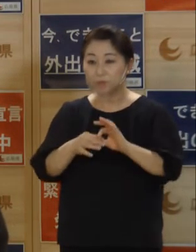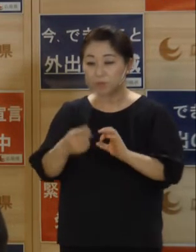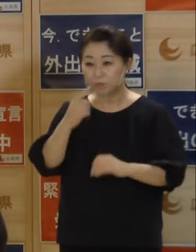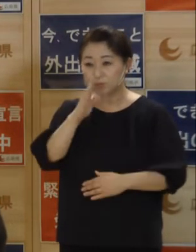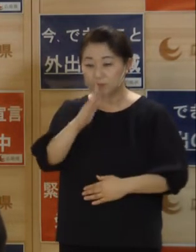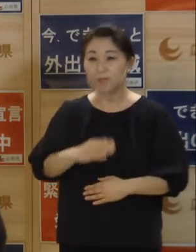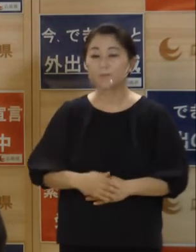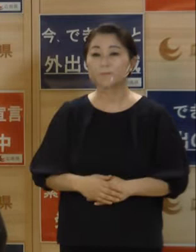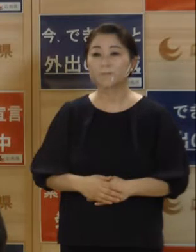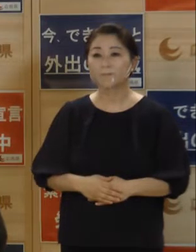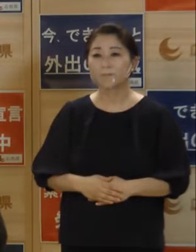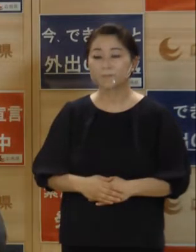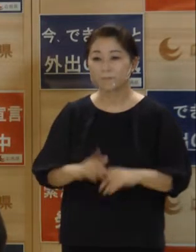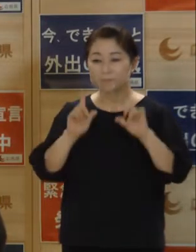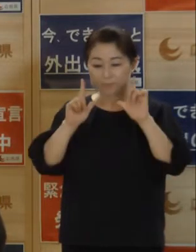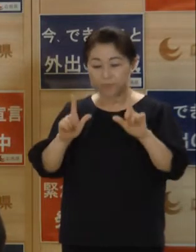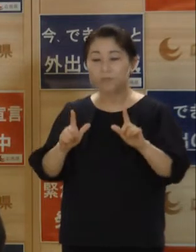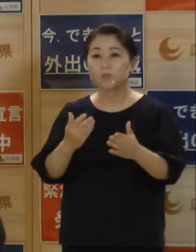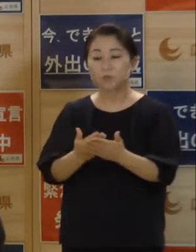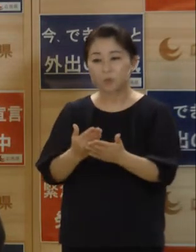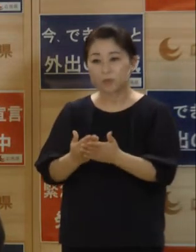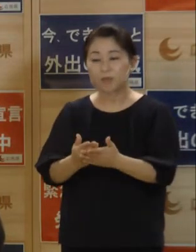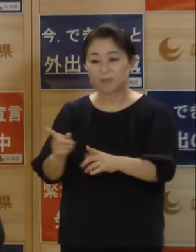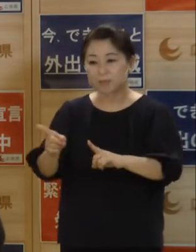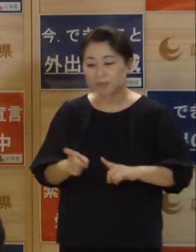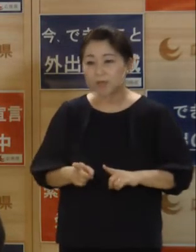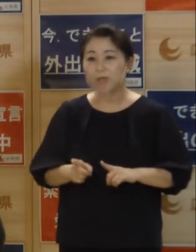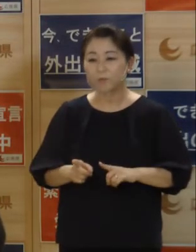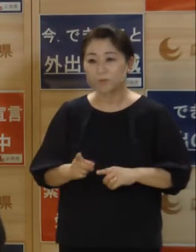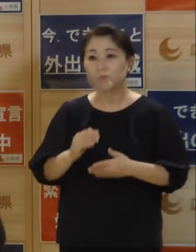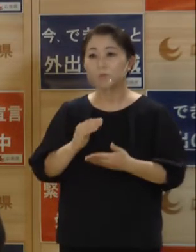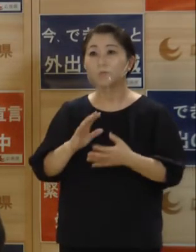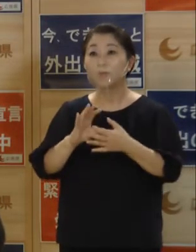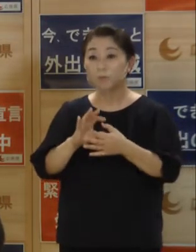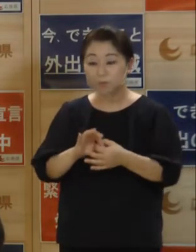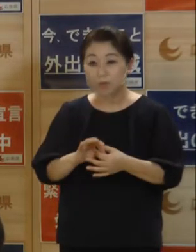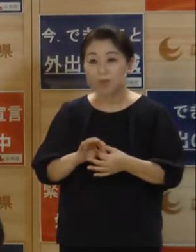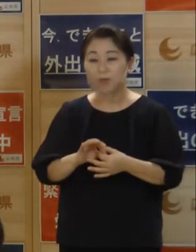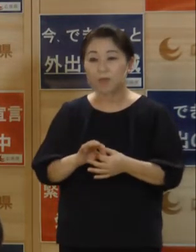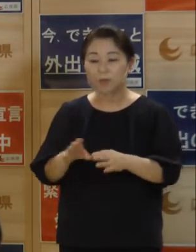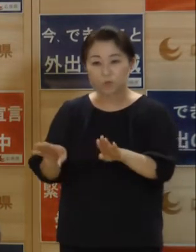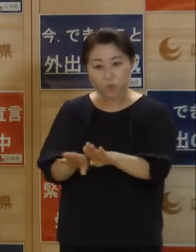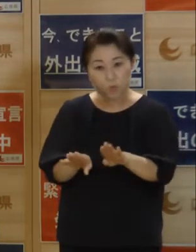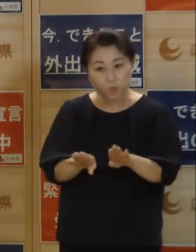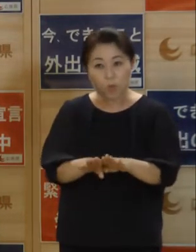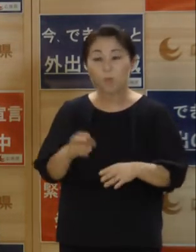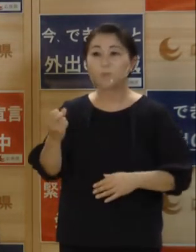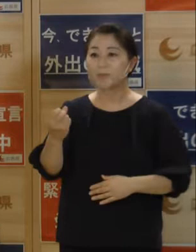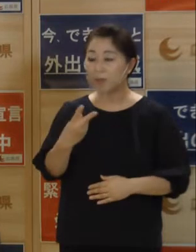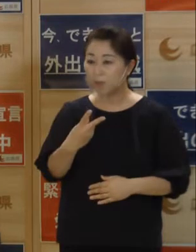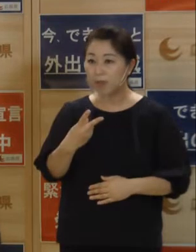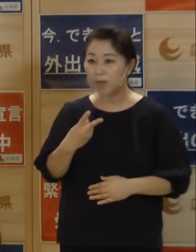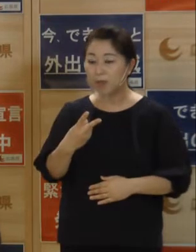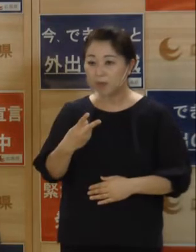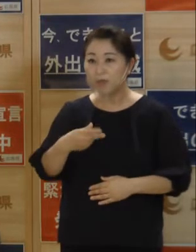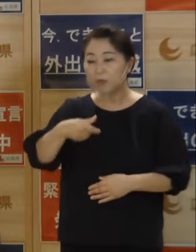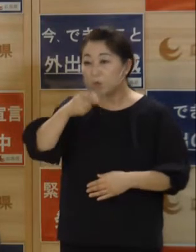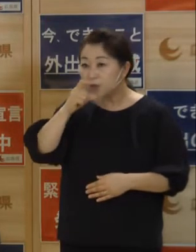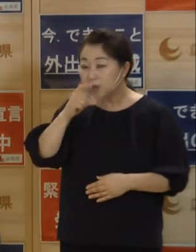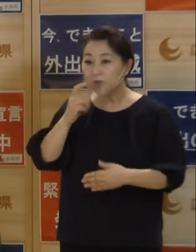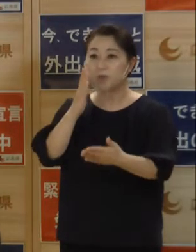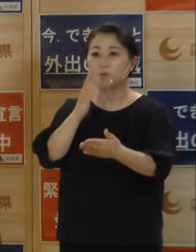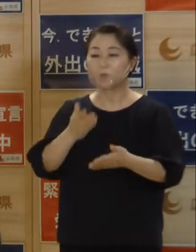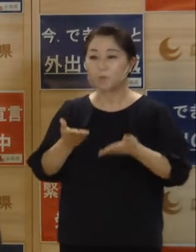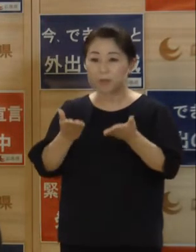ですね、要請に従うということなので、休業または酒類を提供し